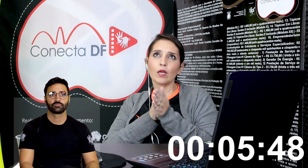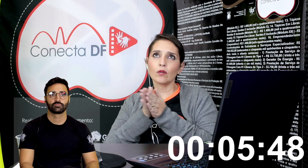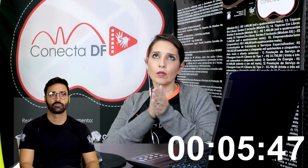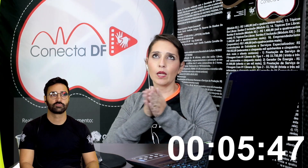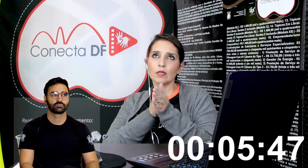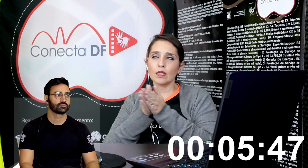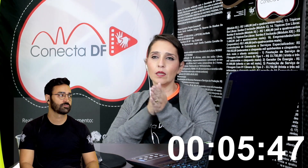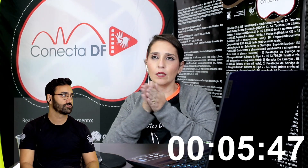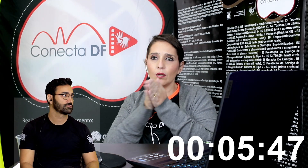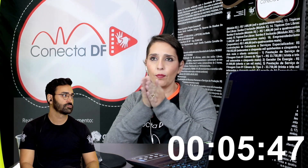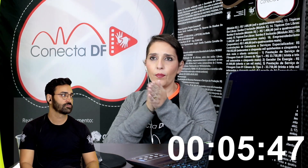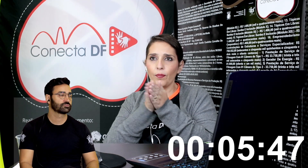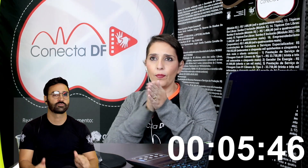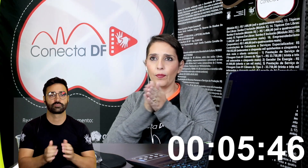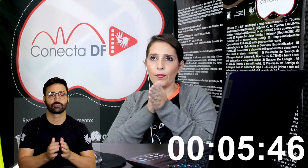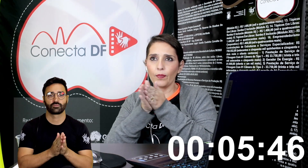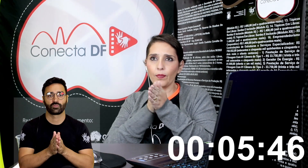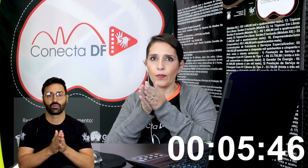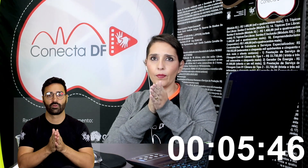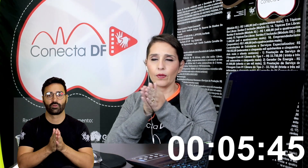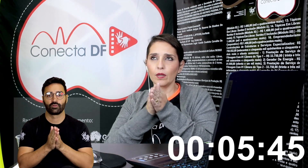Amendoim tem esse aqui.